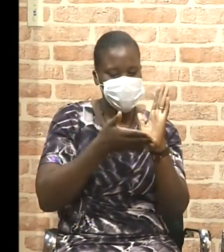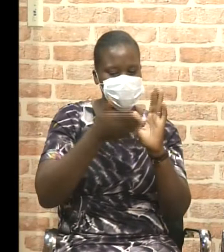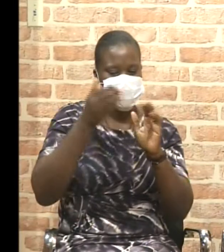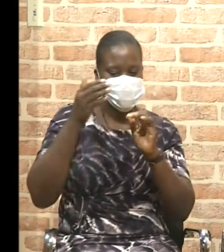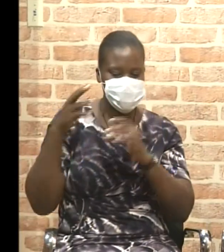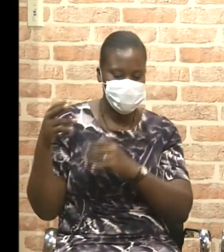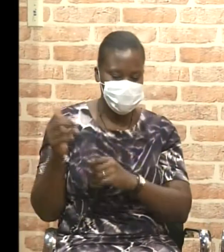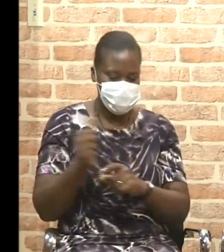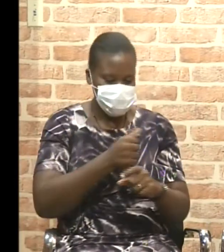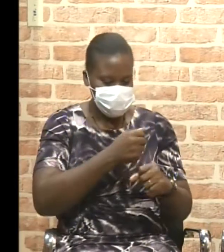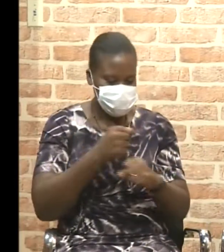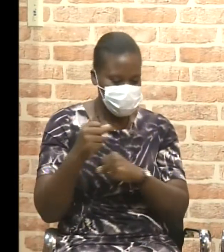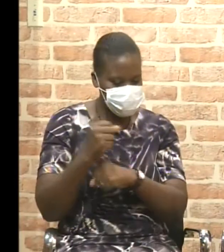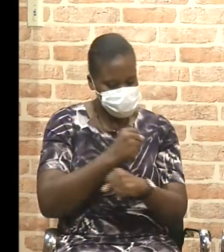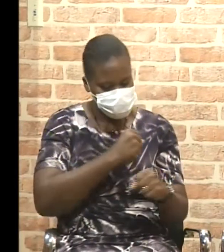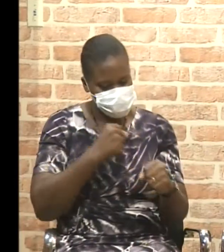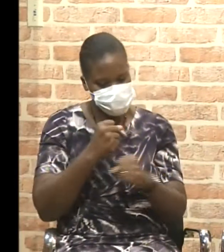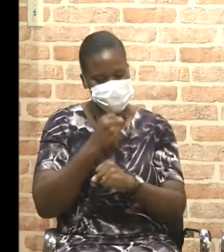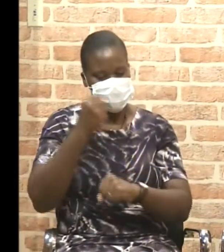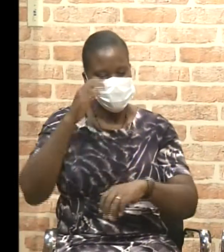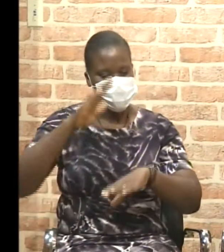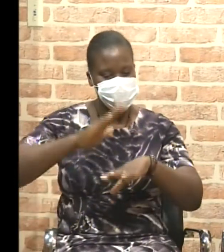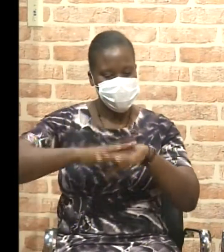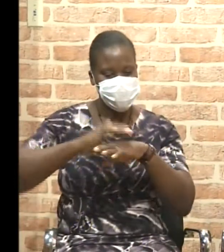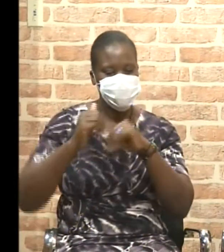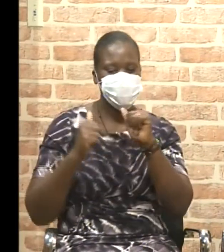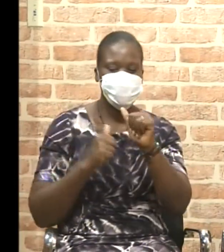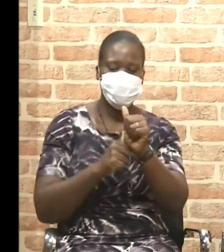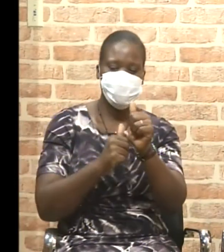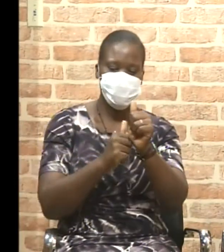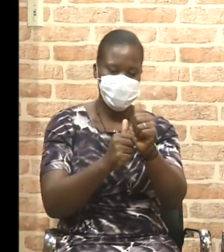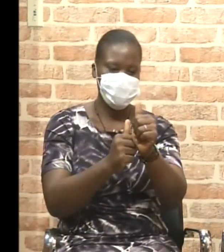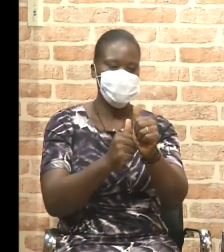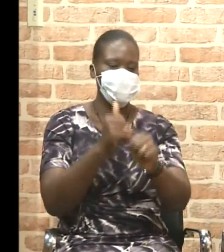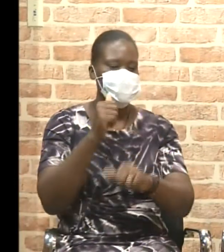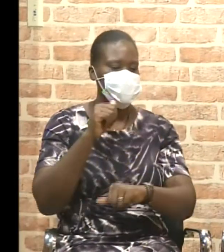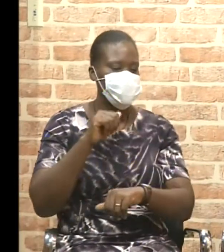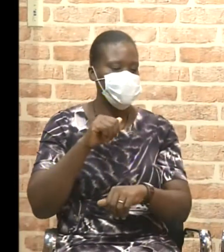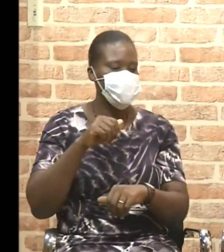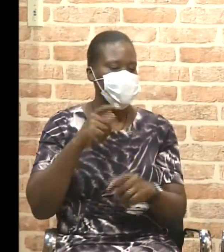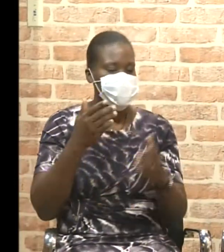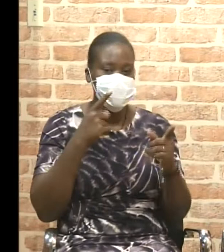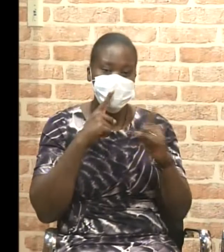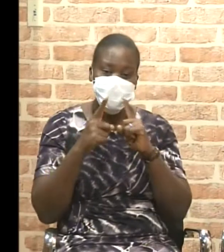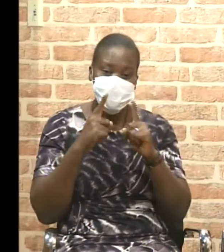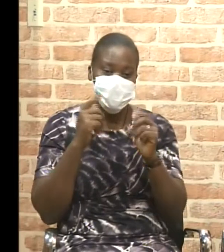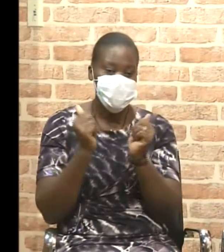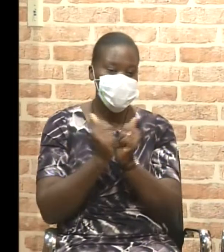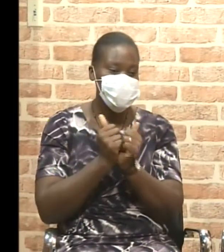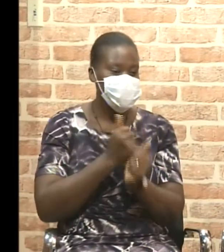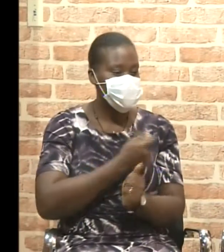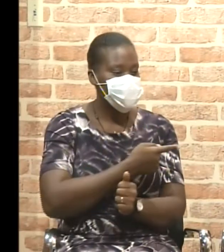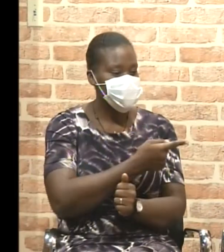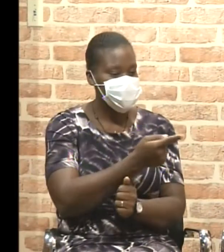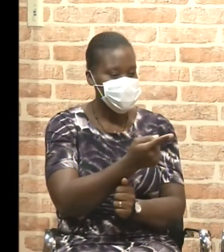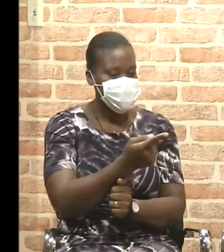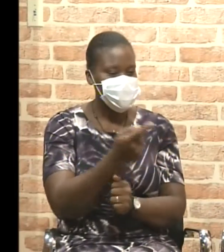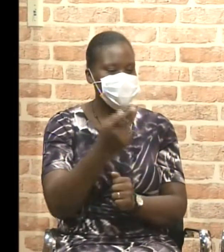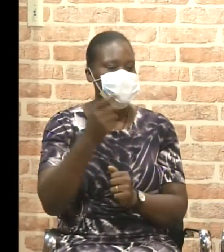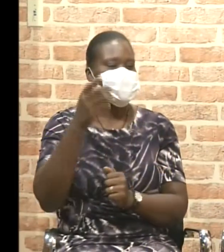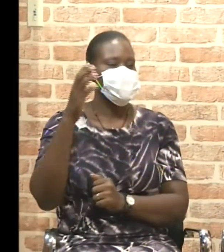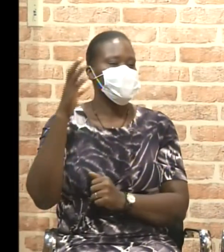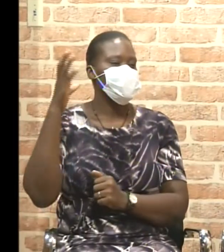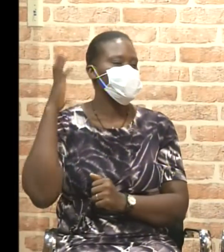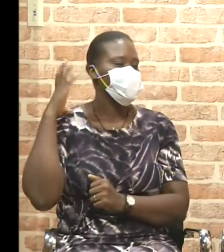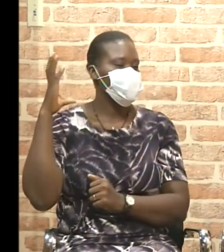soit administration ça a pour que nous gagnions représentativité. Donc, pendant ma parole, voilà là, chef cabinet, moi, c'est un